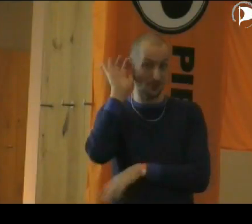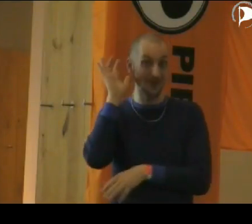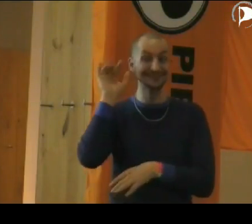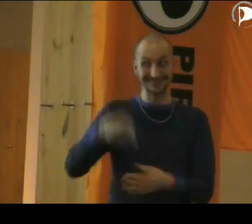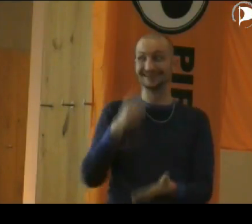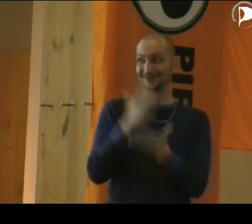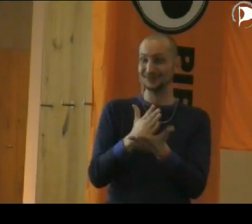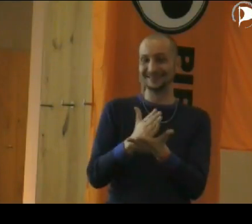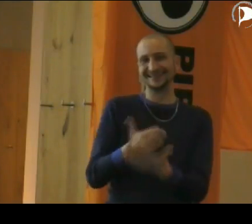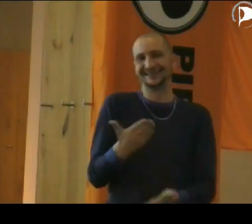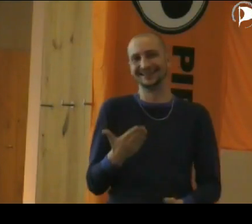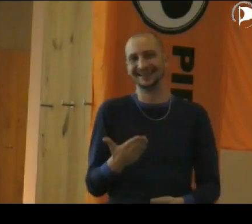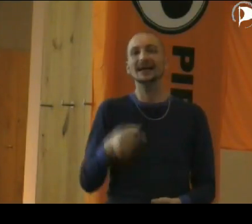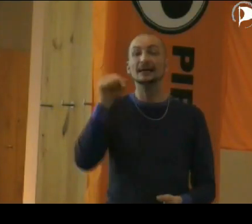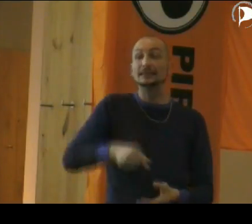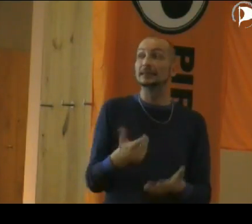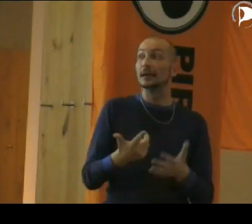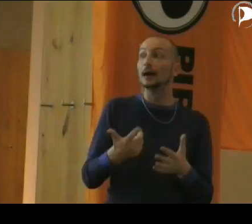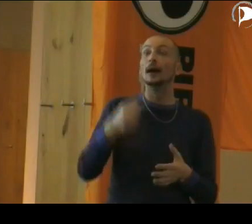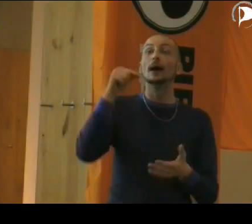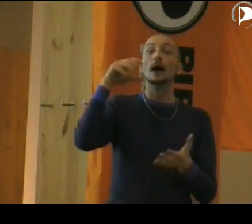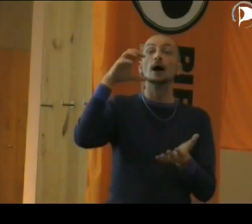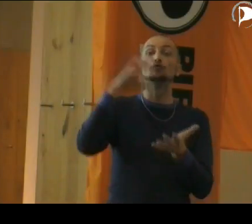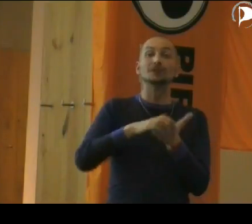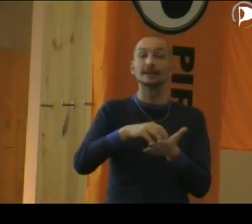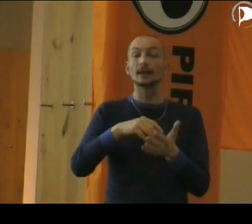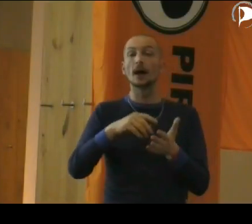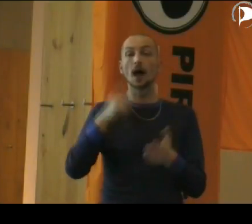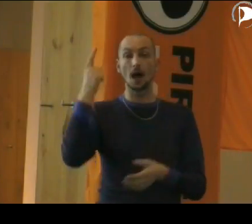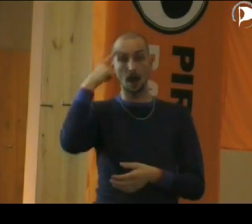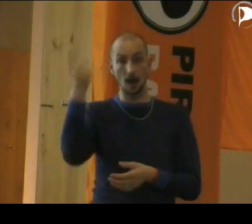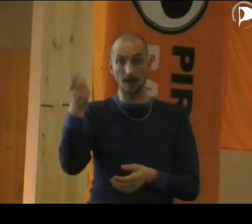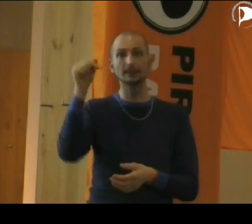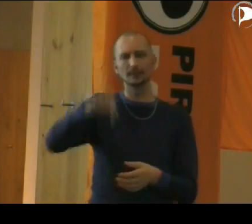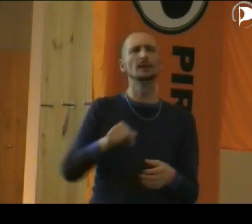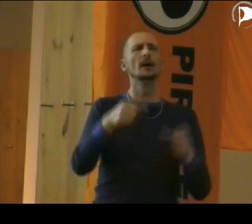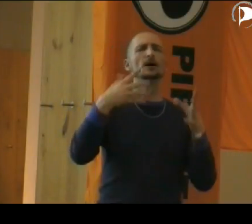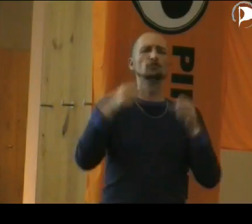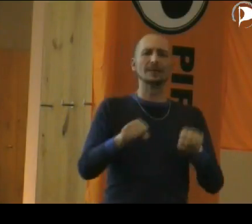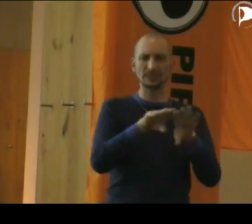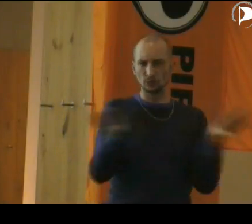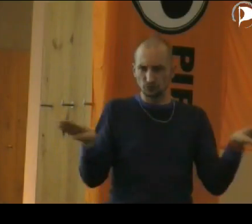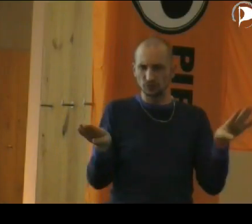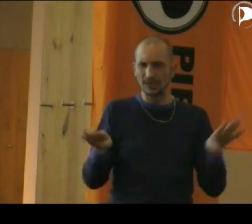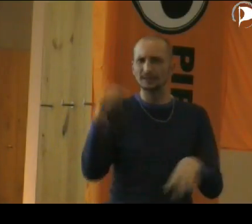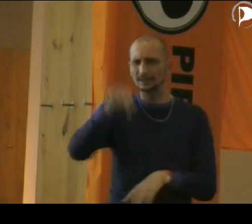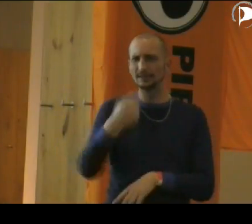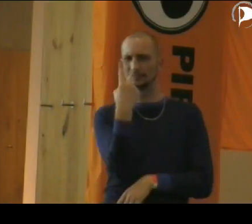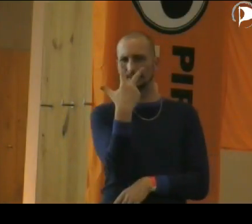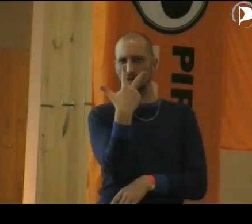also wir haben die für diesen staat hatte damals über den stammtischen etwa reduzieren